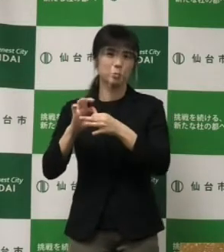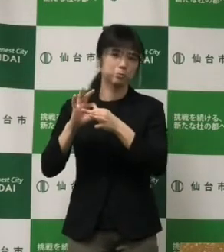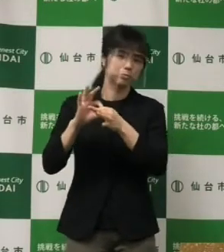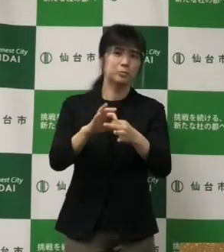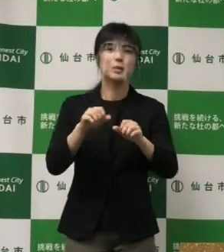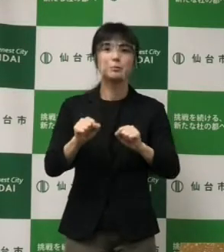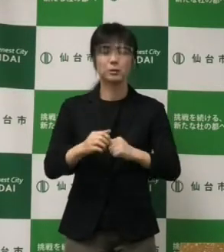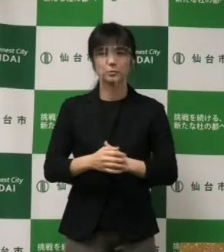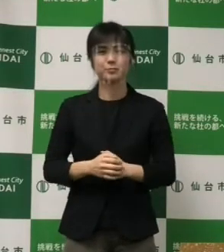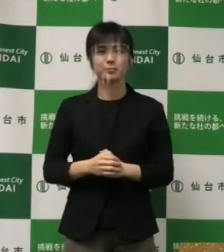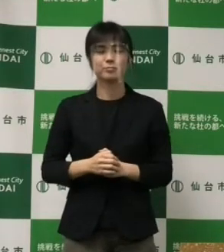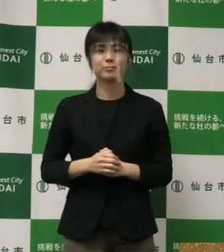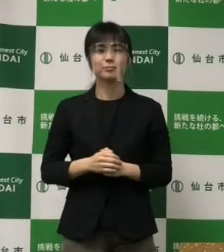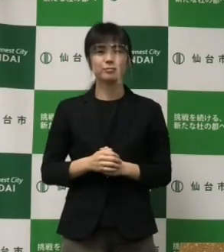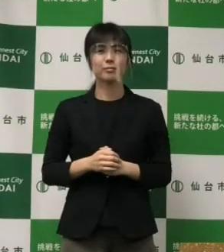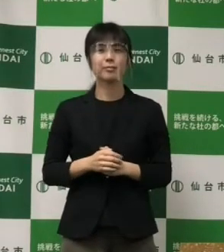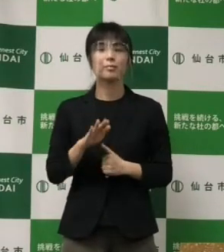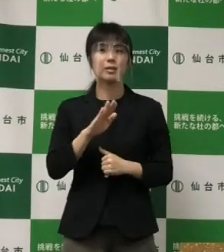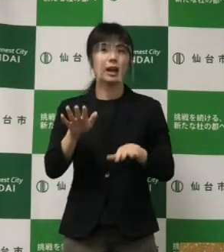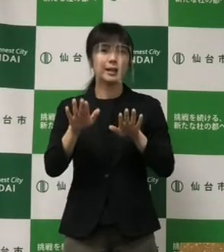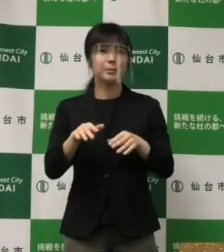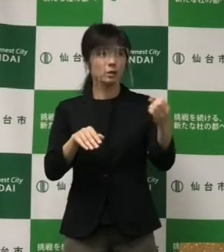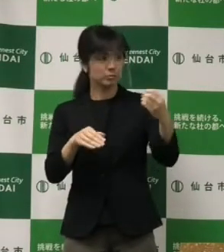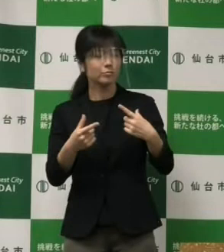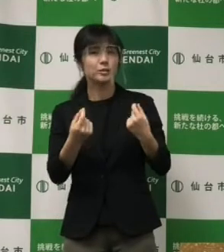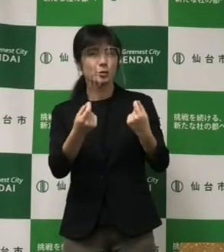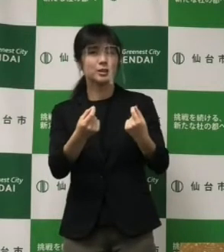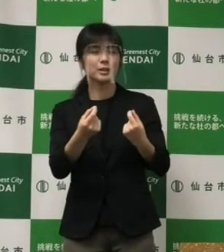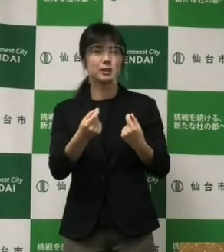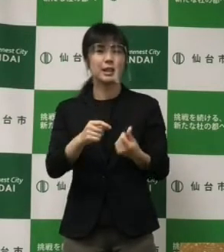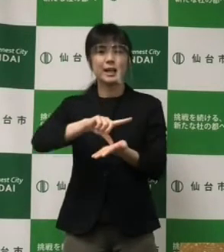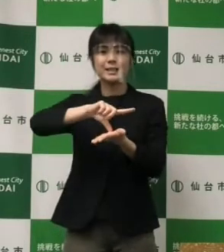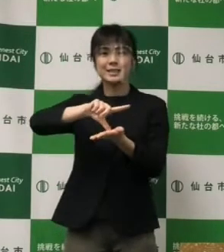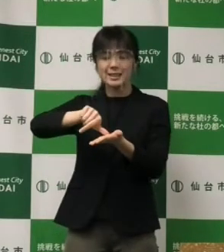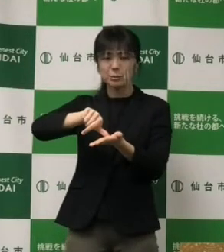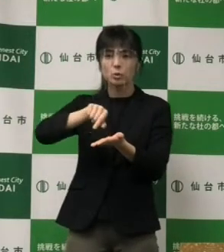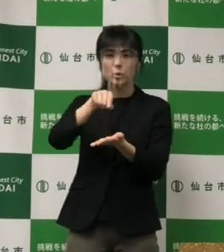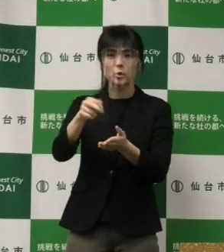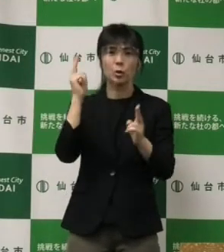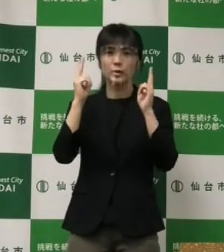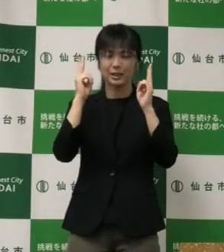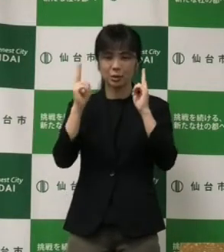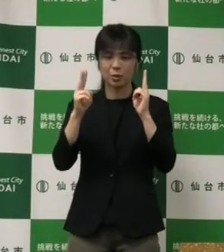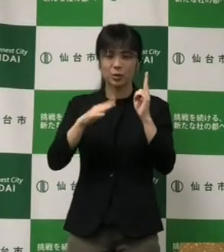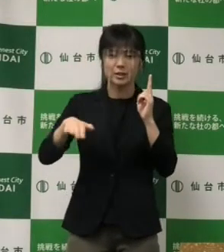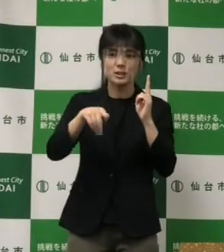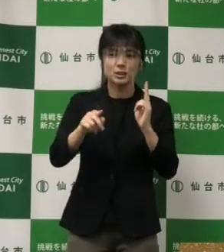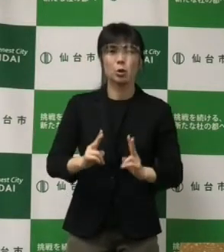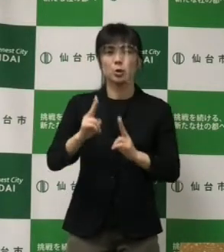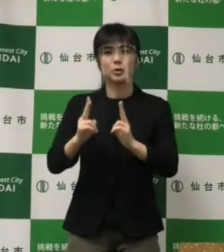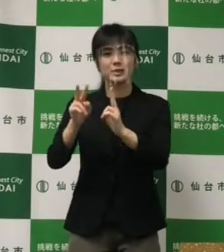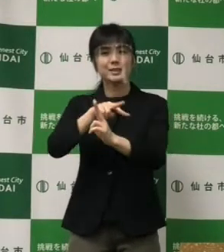思っておりますし、そしてですね、今おっしゃられたように地元企業による建て替え計画というの